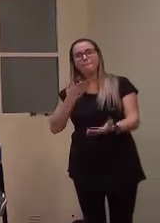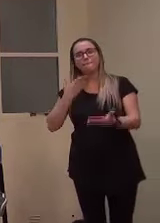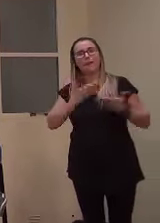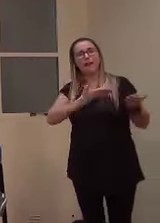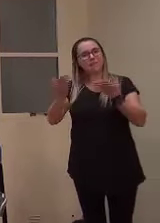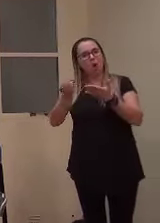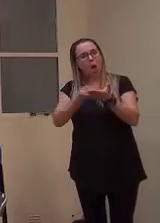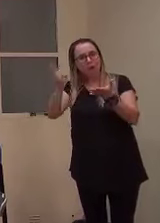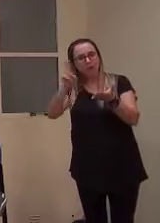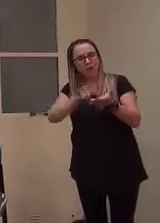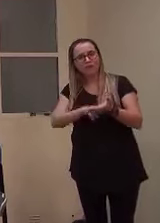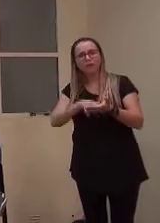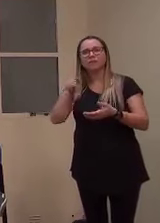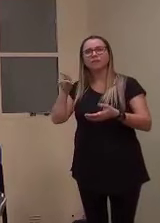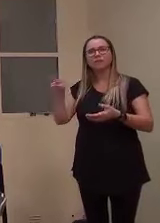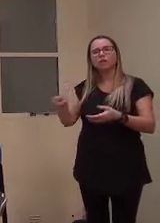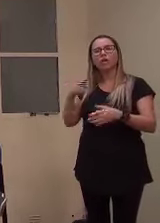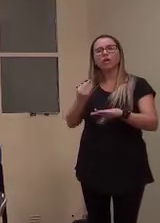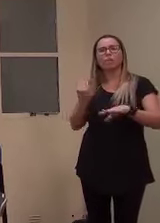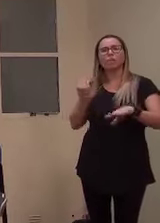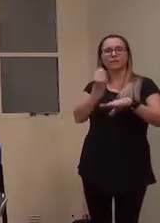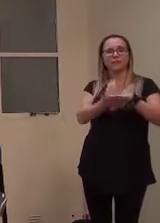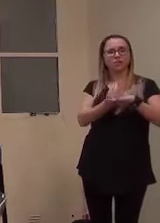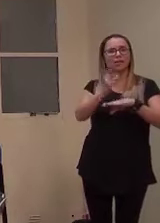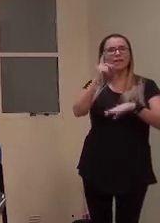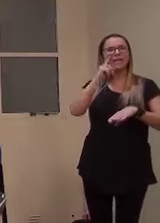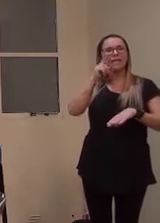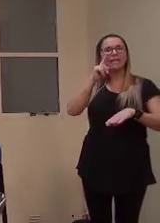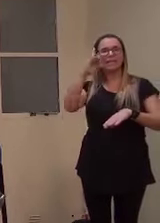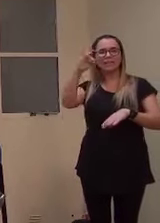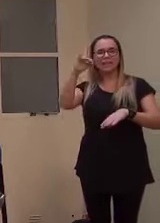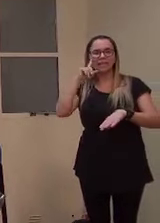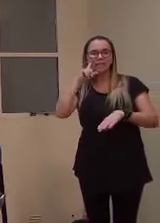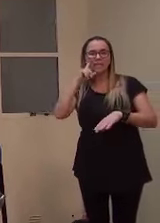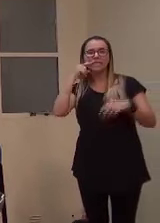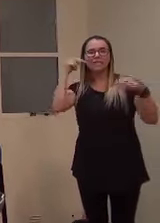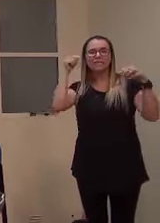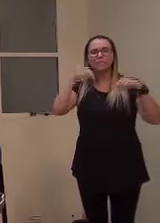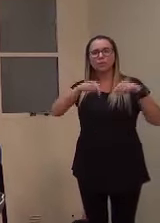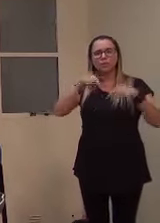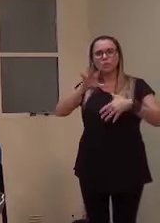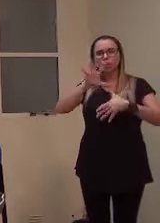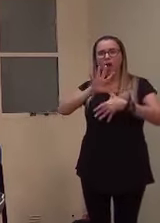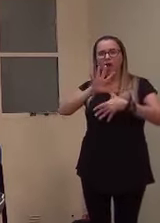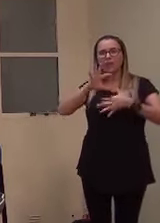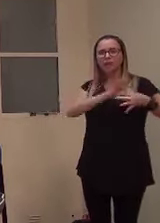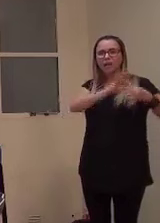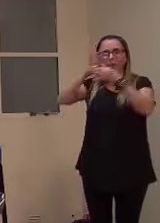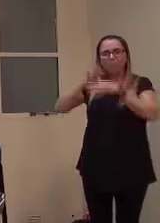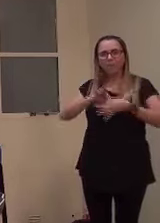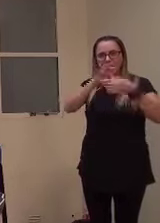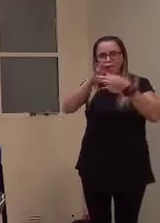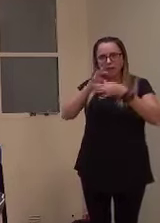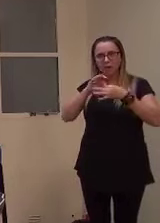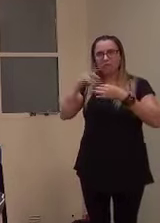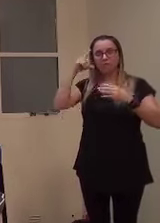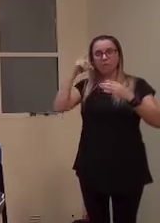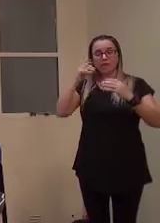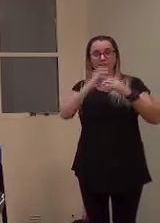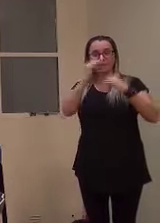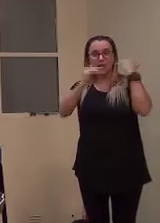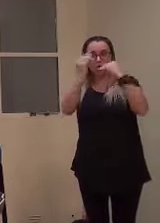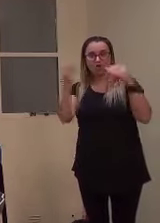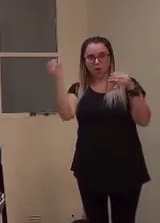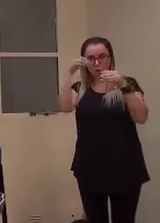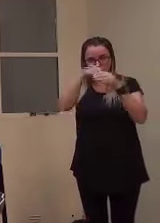estar yo vengo en representación de iu y el instituto interamericano sobre discapacidad y desarrollo exclusivo que es